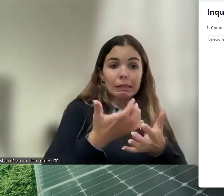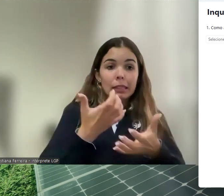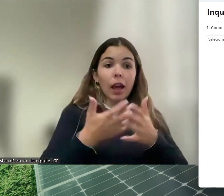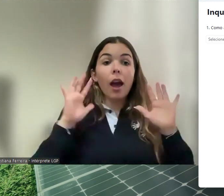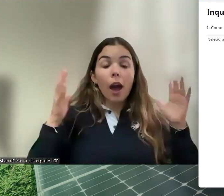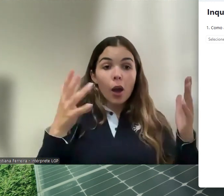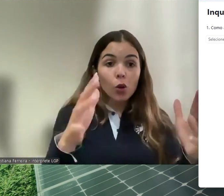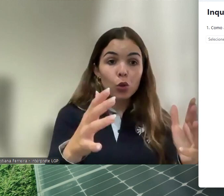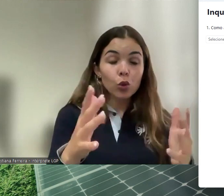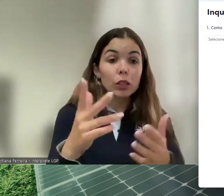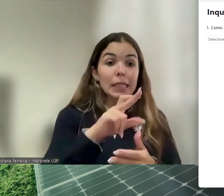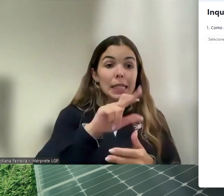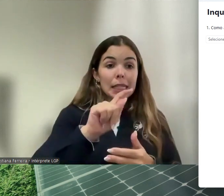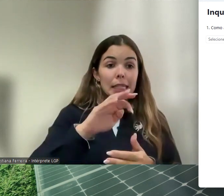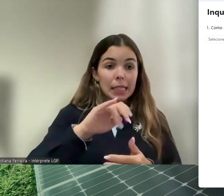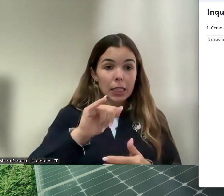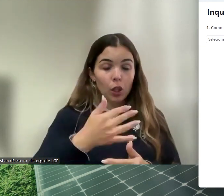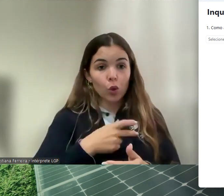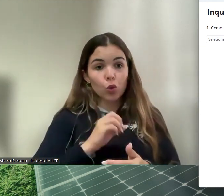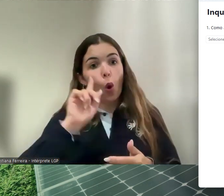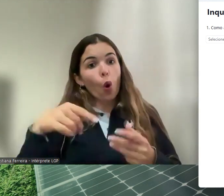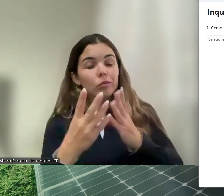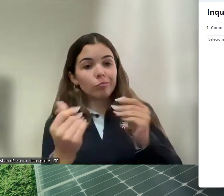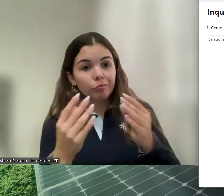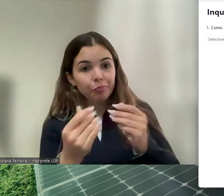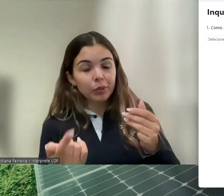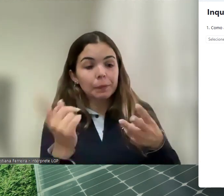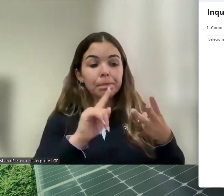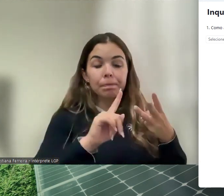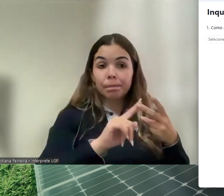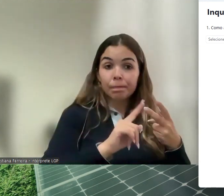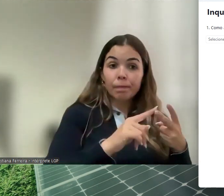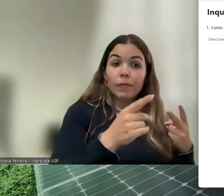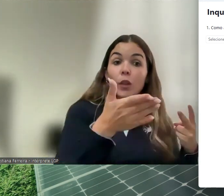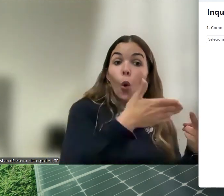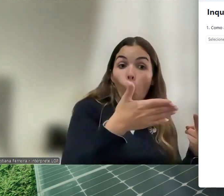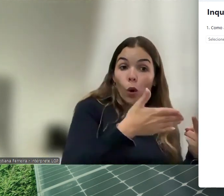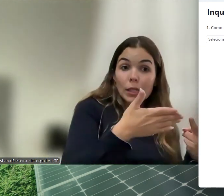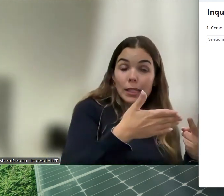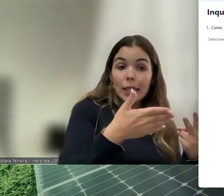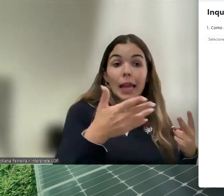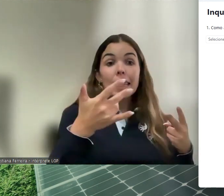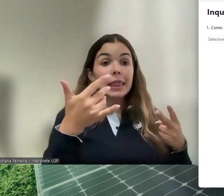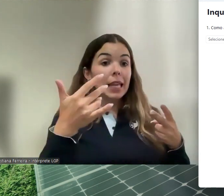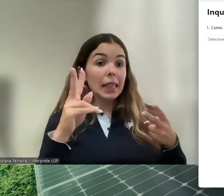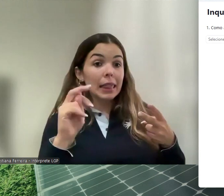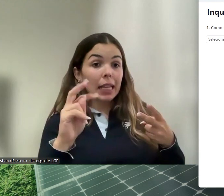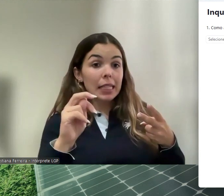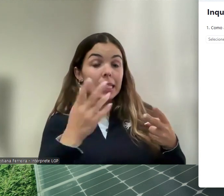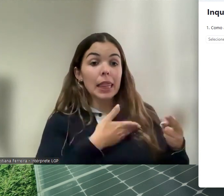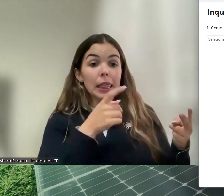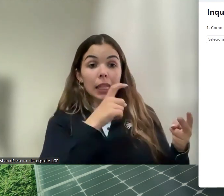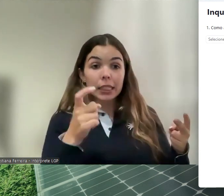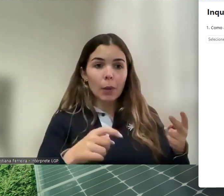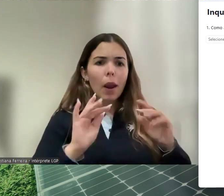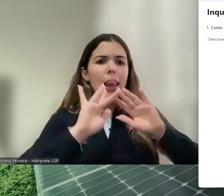Ambiental, Resíduos e outras matérias, que terá lugar entre os dias 11 e 13 de dezembro. Poderá encontrar os links para obter